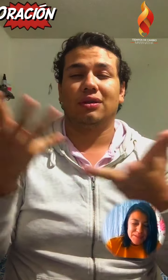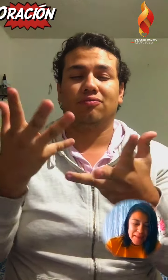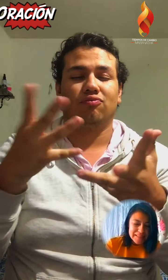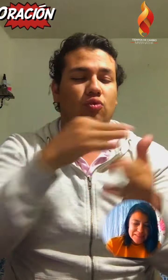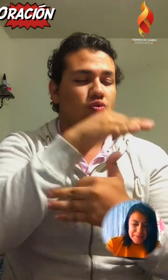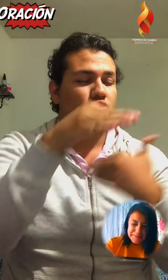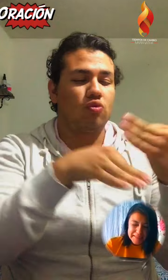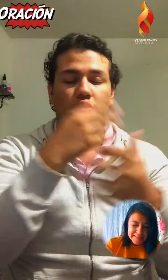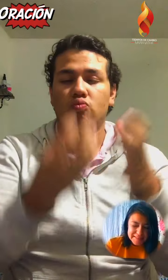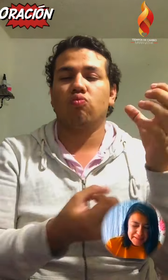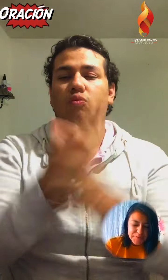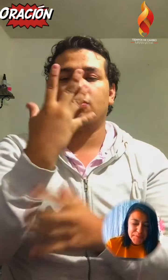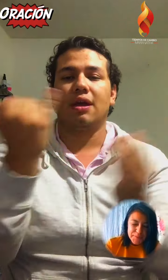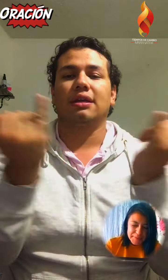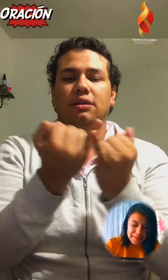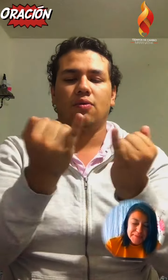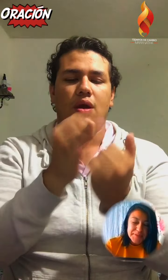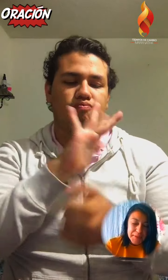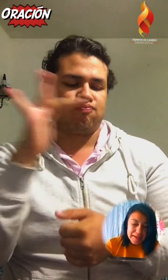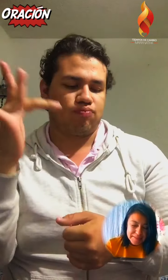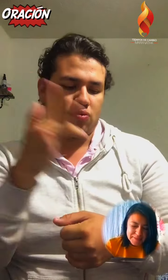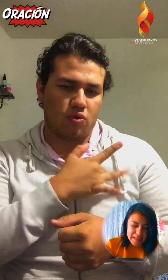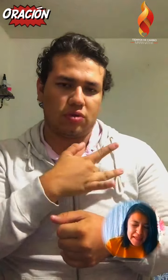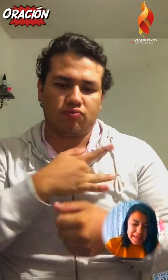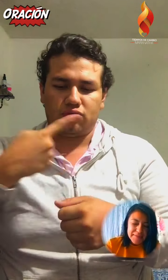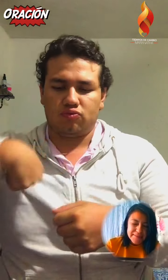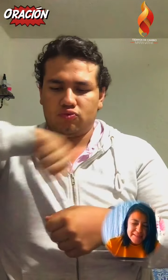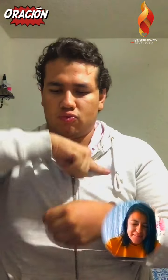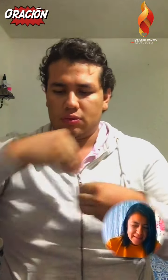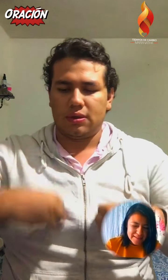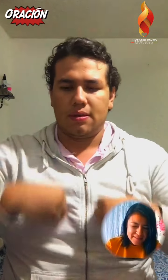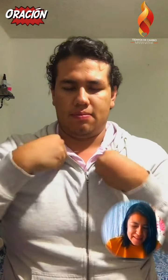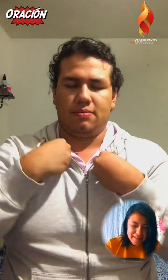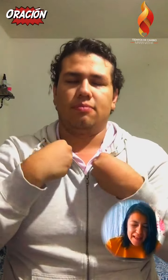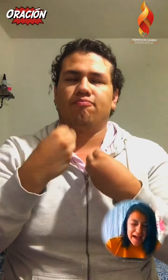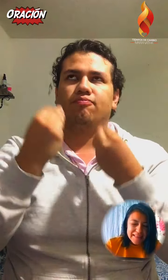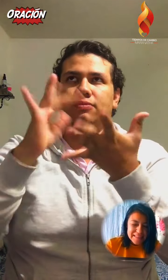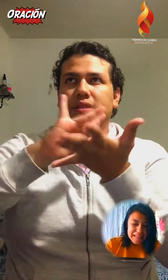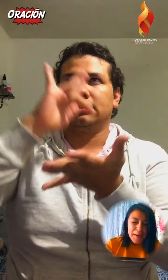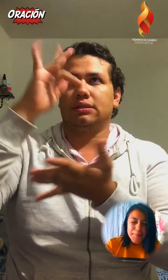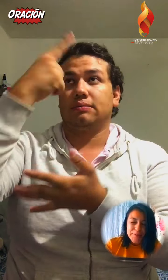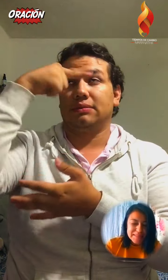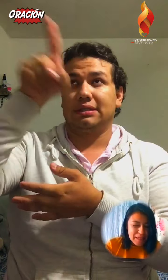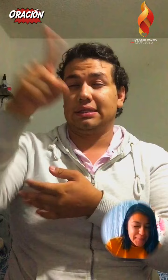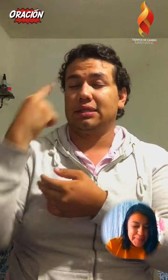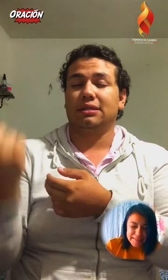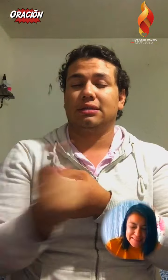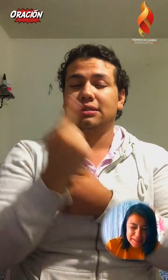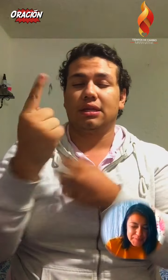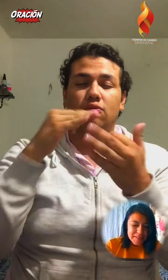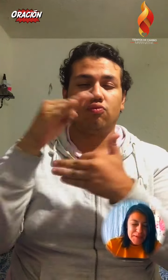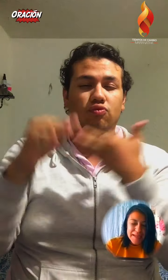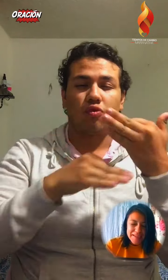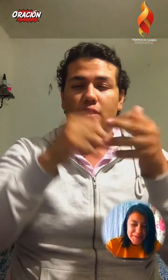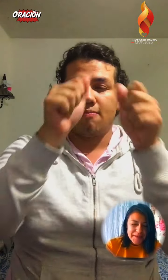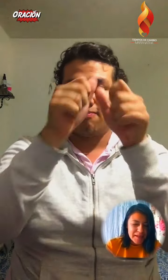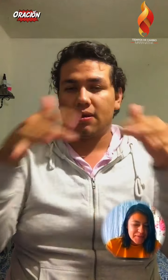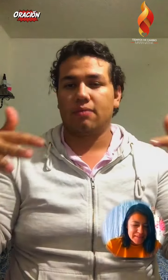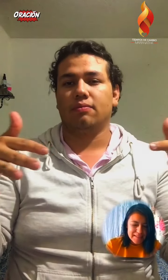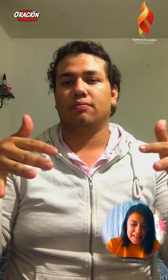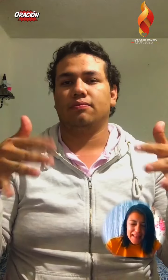nuevas todas las cosas, y eso incluye nuestro corazón y nuestra vida. A ti sea por siempre y para siempre toda la